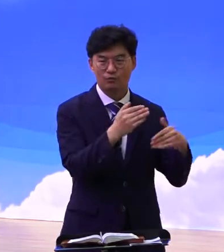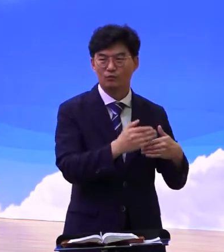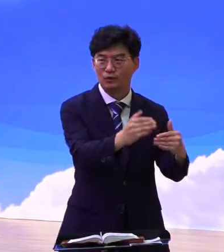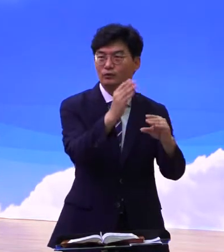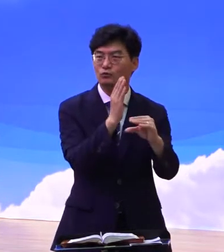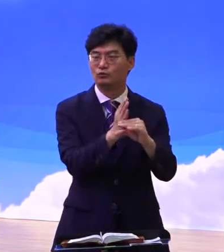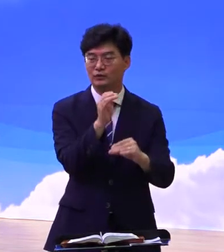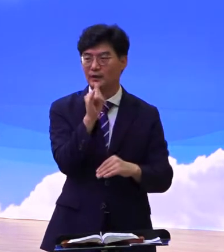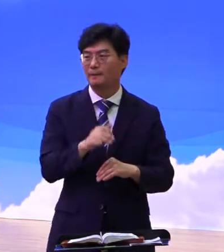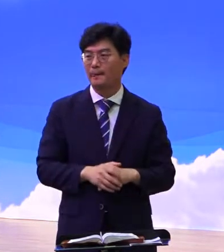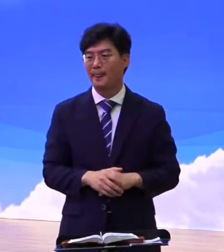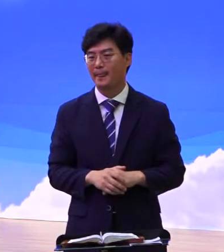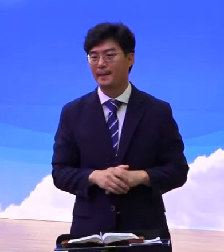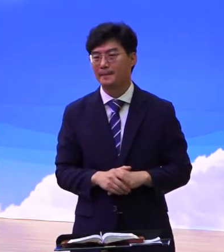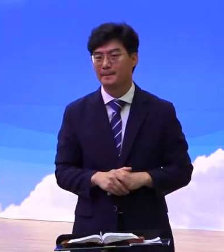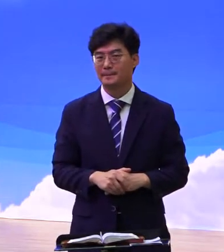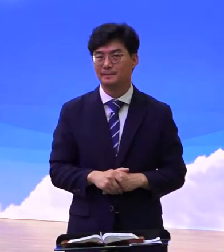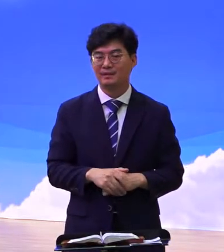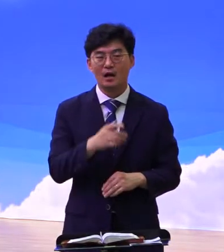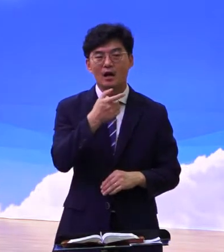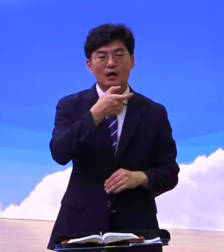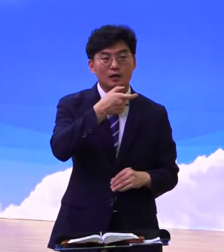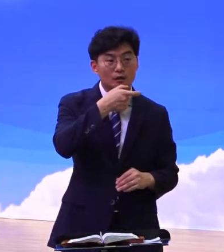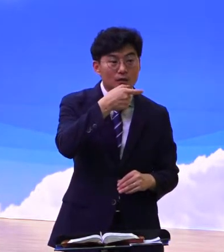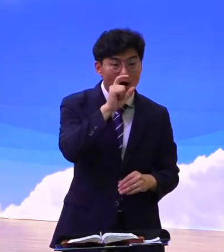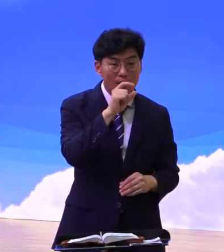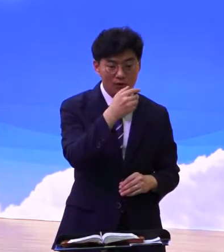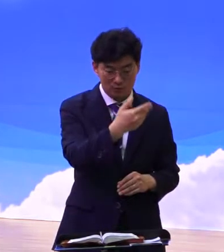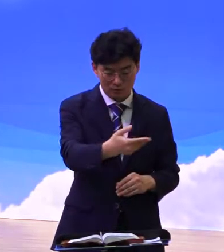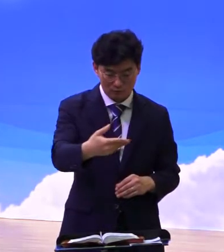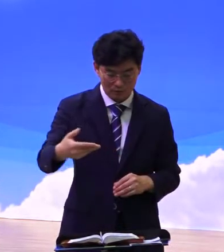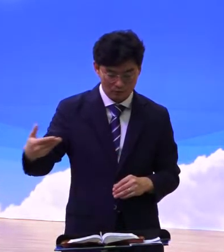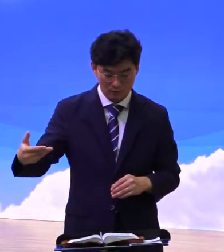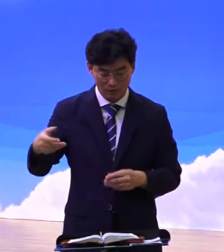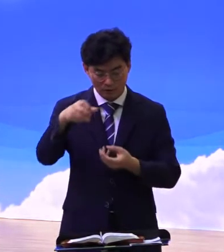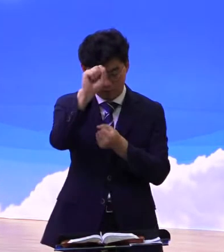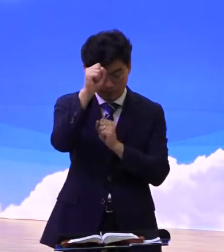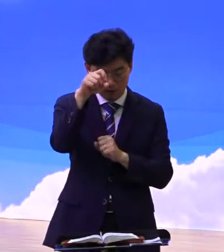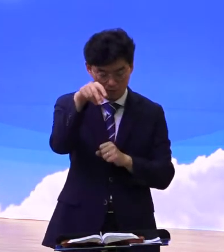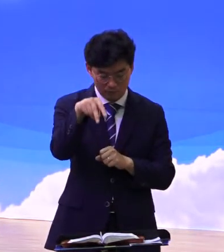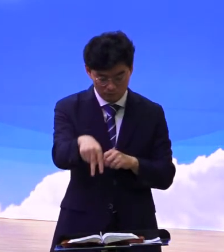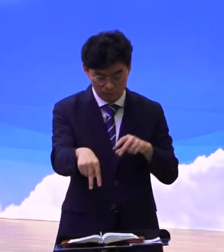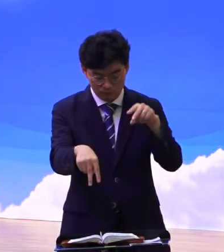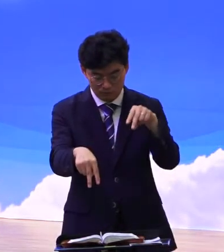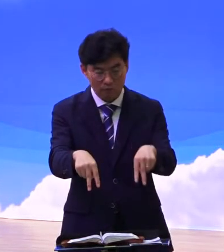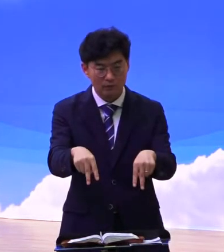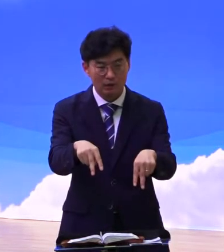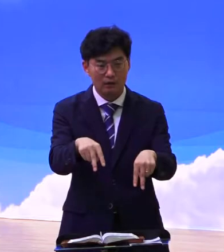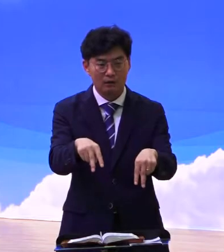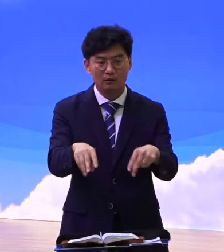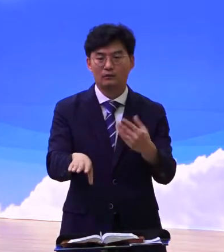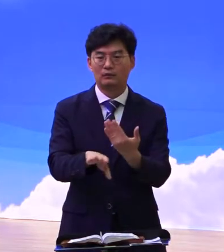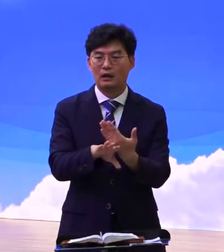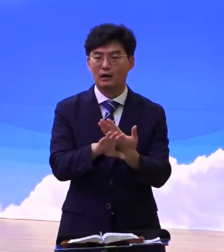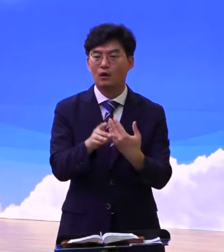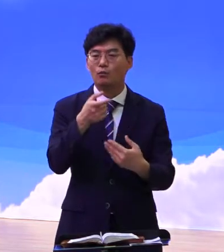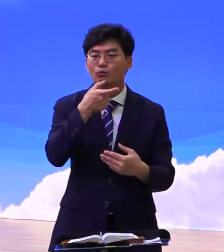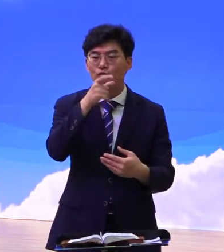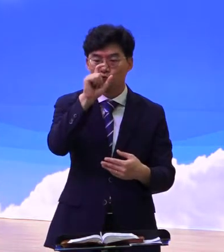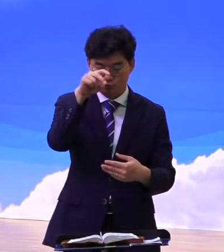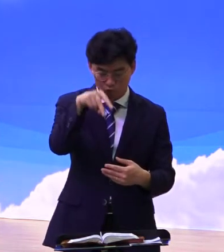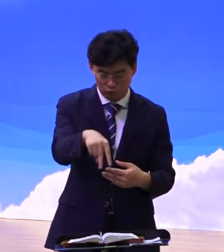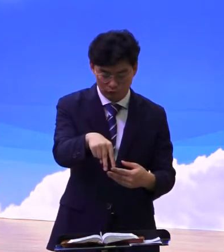누군가 그런 이야기를 했습니다. 같은 강물에 두 번 발을 담글 수는 없다. 발을 담그는 그 순간 내가 어떤 강물에 발을